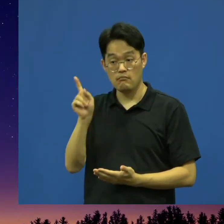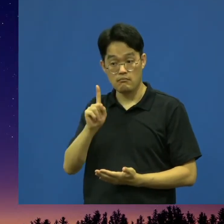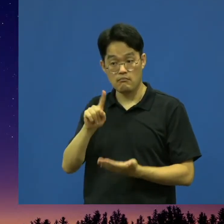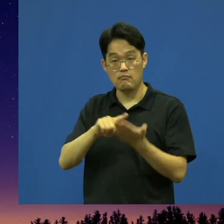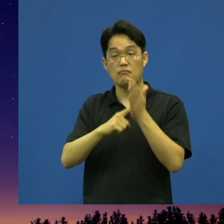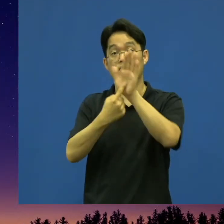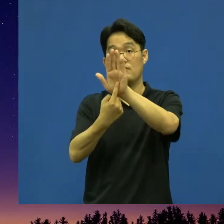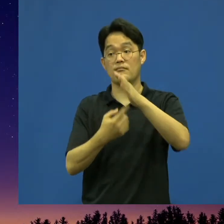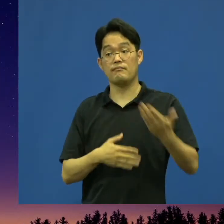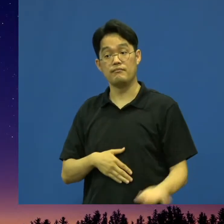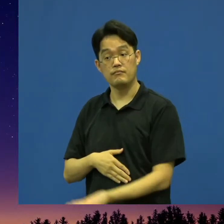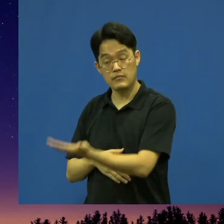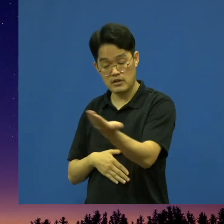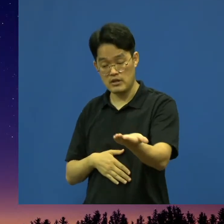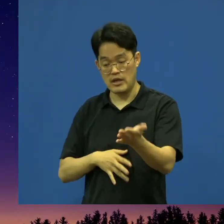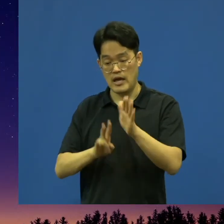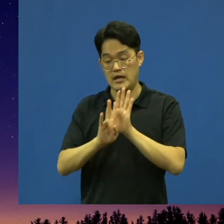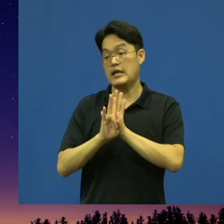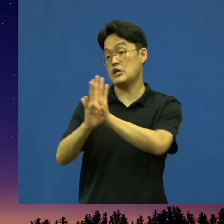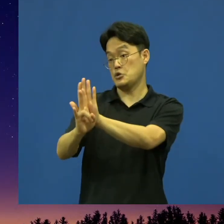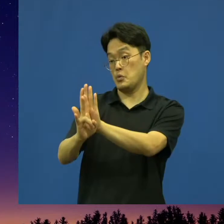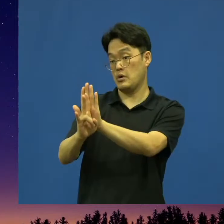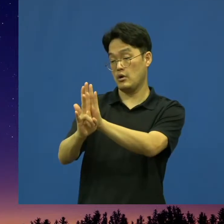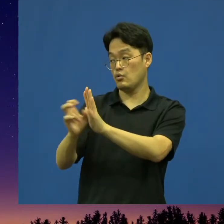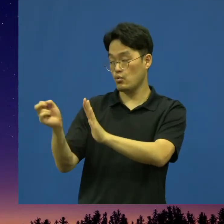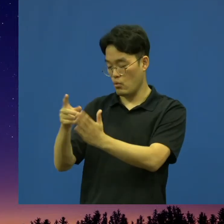여러분들이 계시록에 가면 또 만나게 돼요.